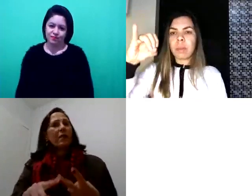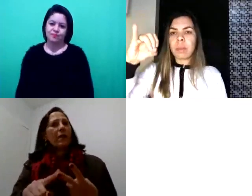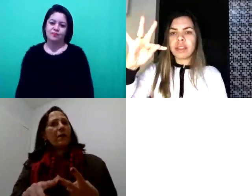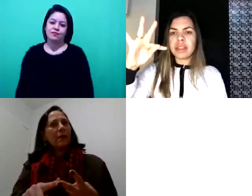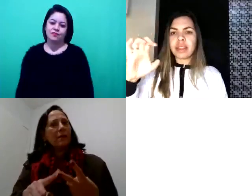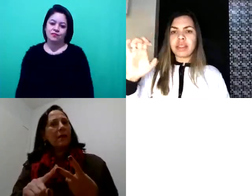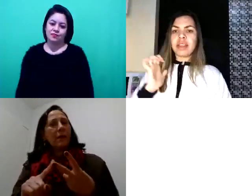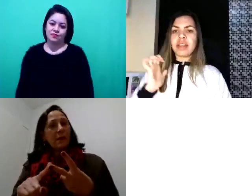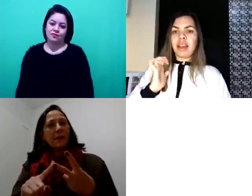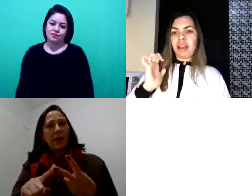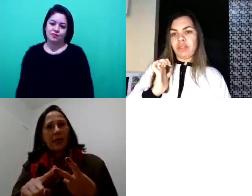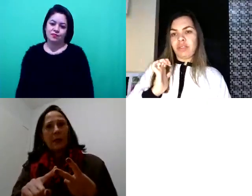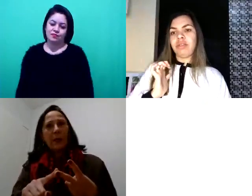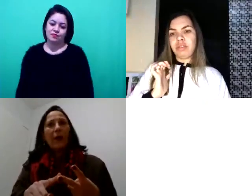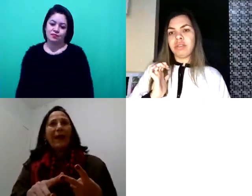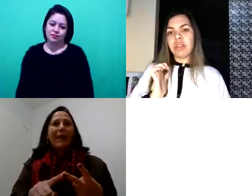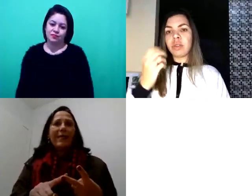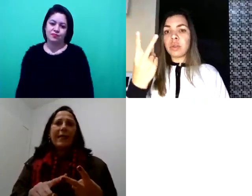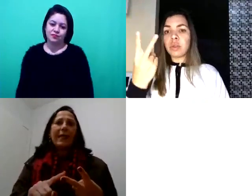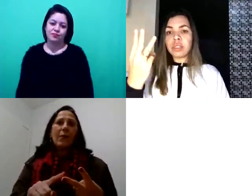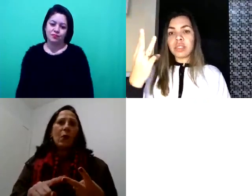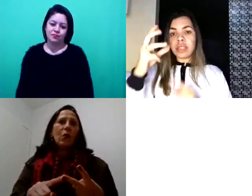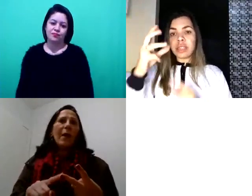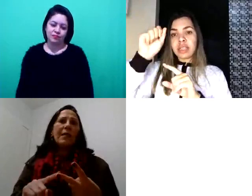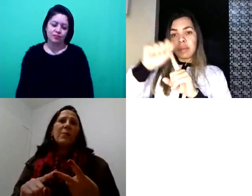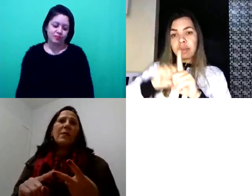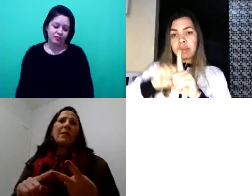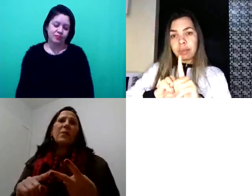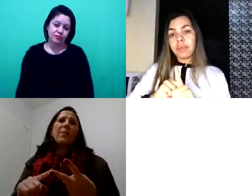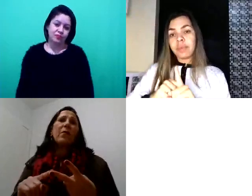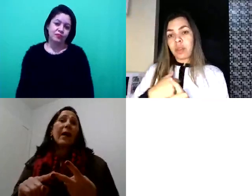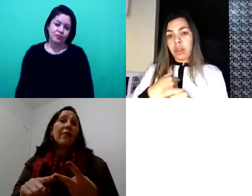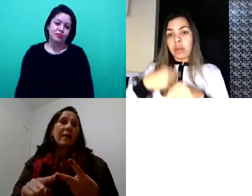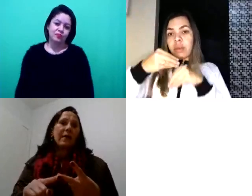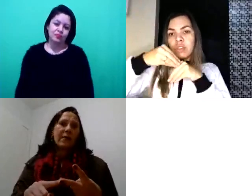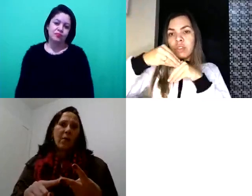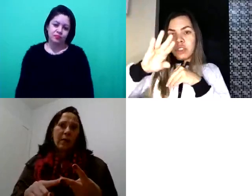fazer pesquisa de campo e se deter muito mais nas pesquisas bibliográficas nesse